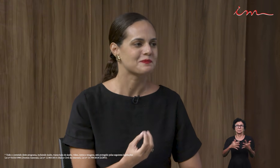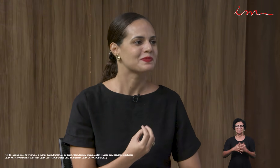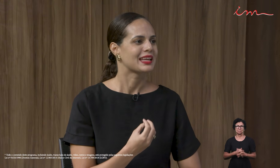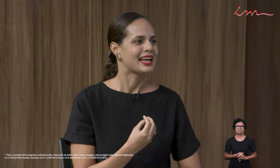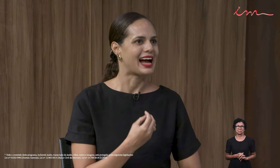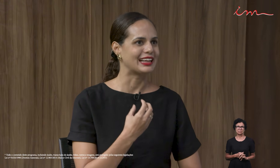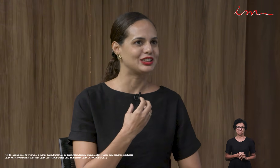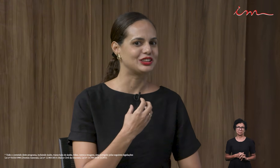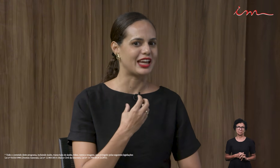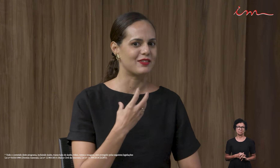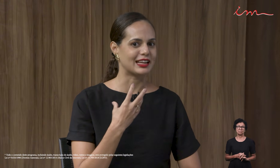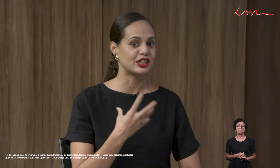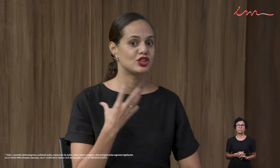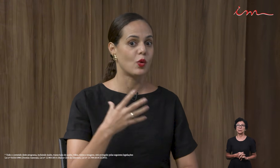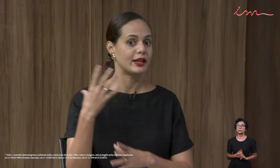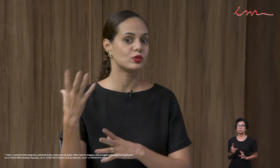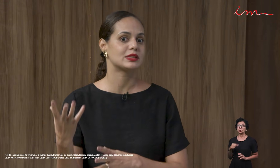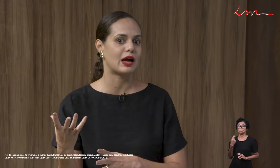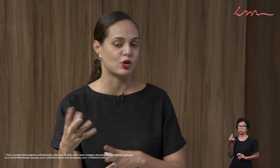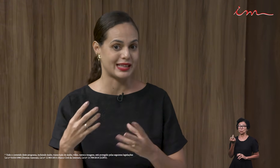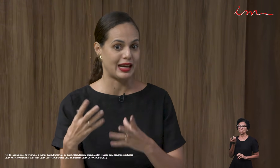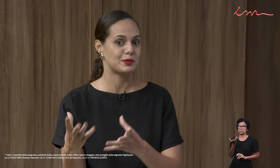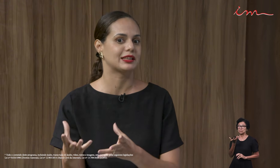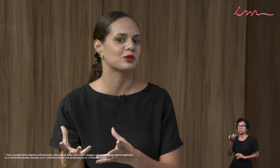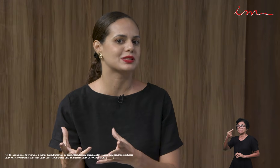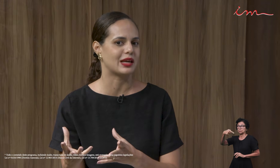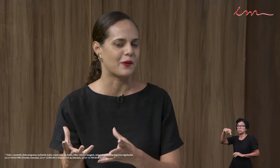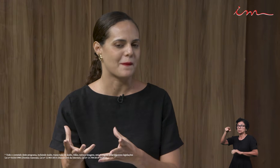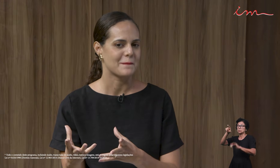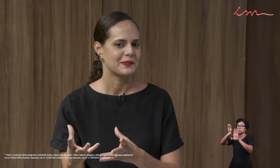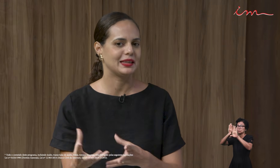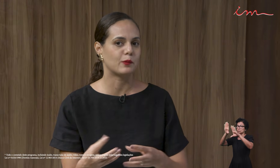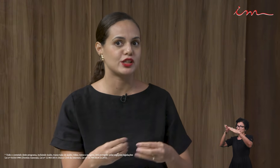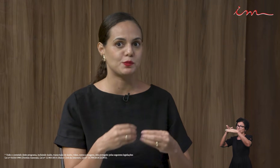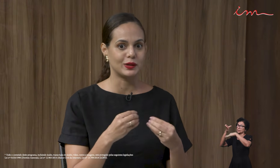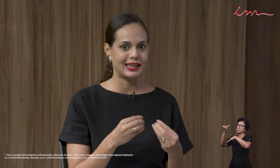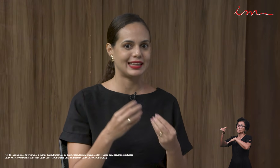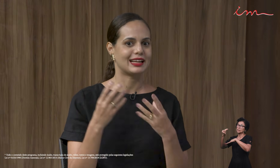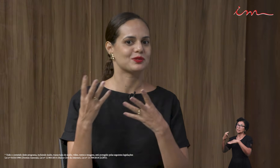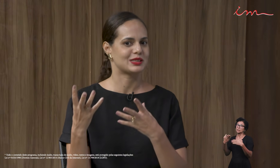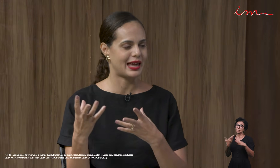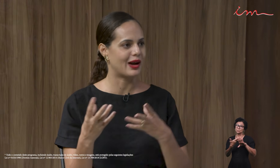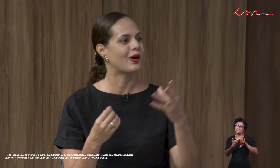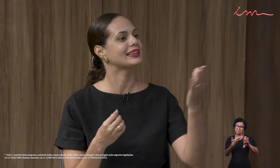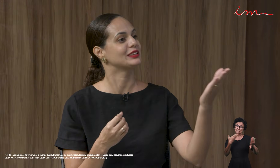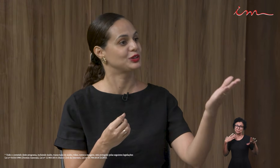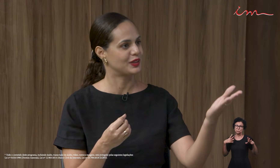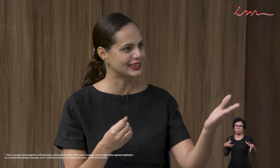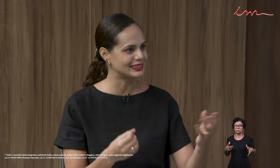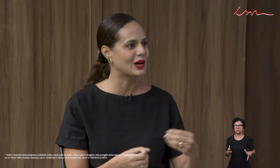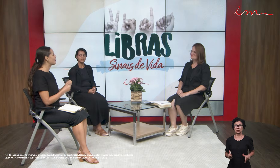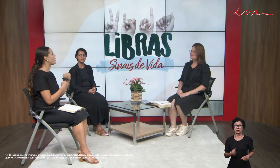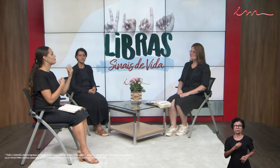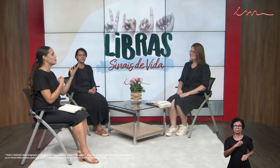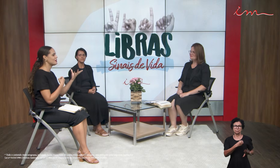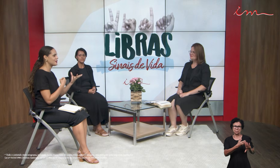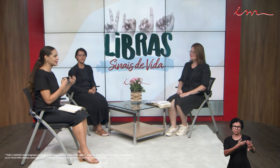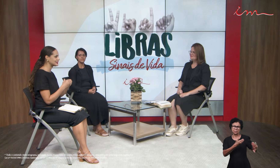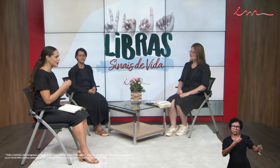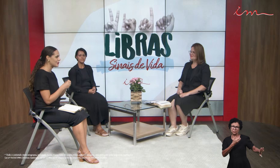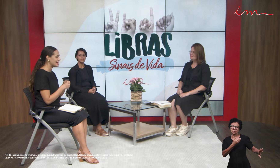problemas? Evitar a gente não entre no céu, nós queremos entrar no céu. Então, para a gente poder entrar no céu, a santificação,